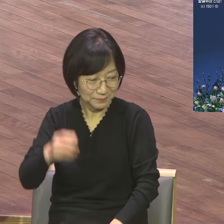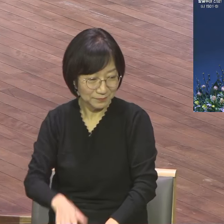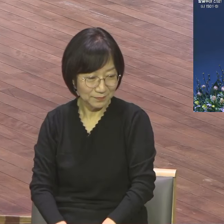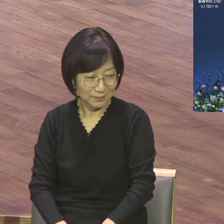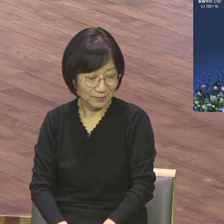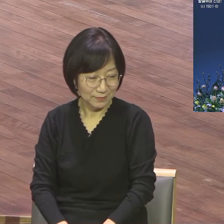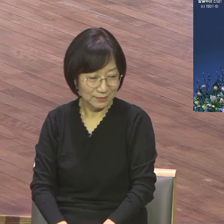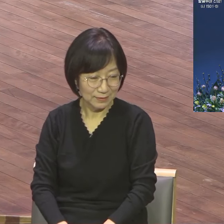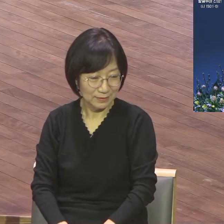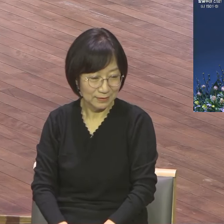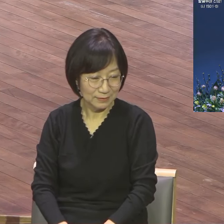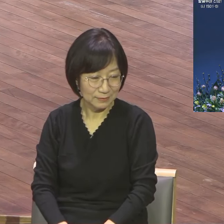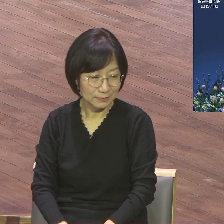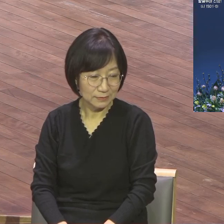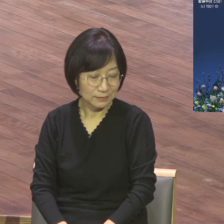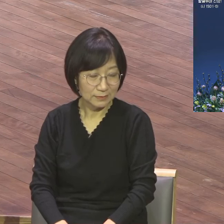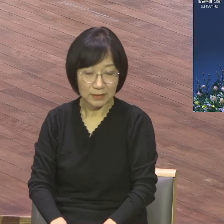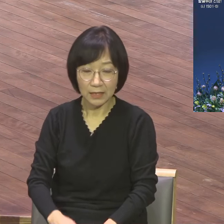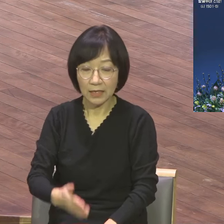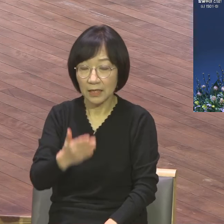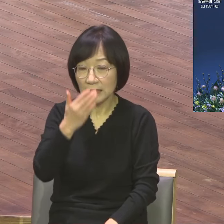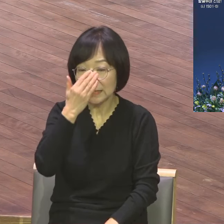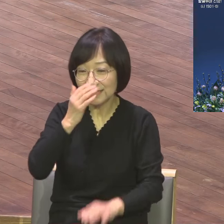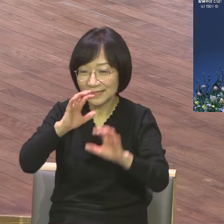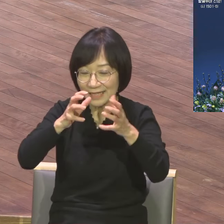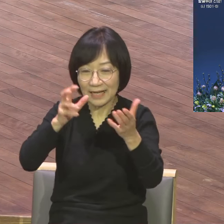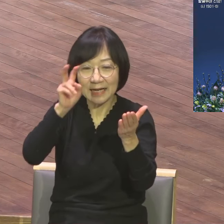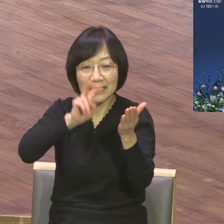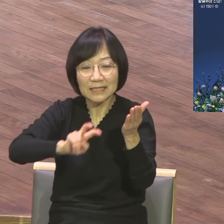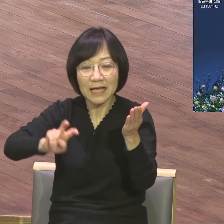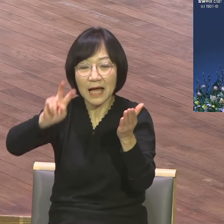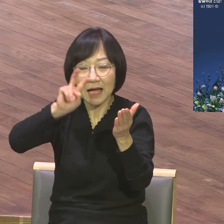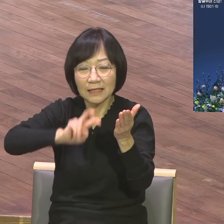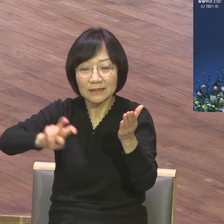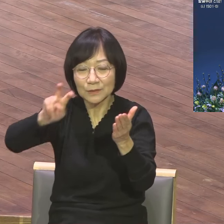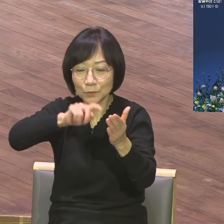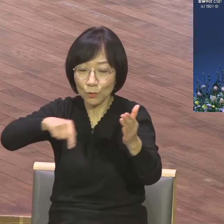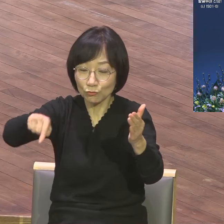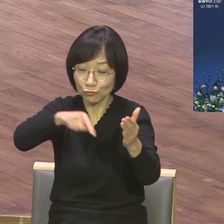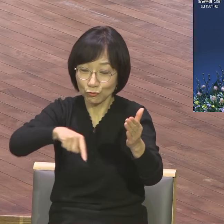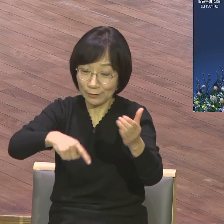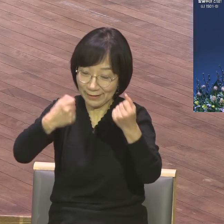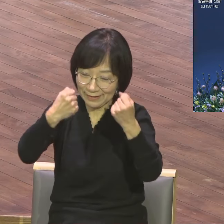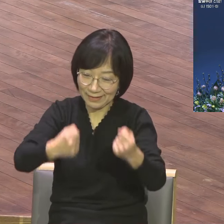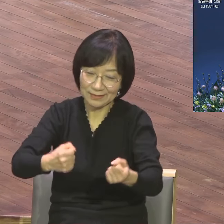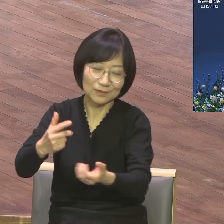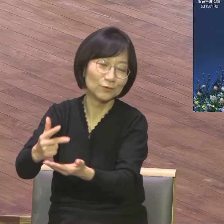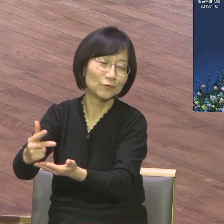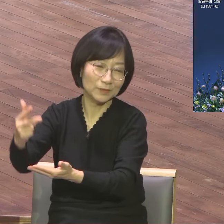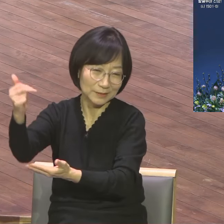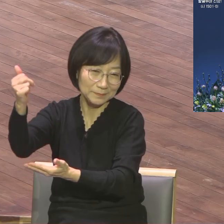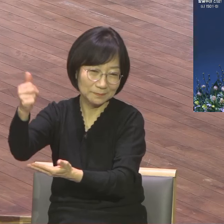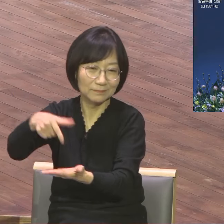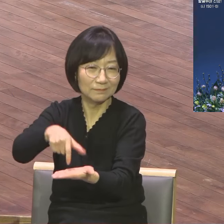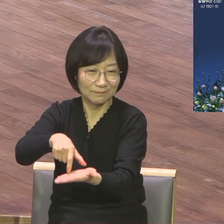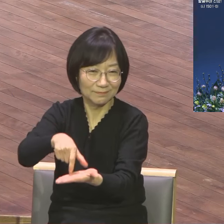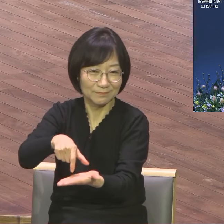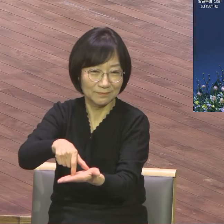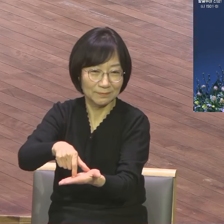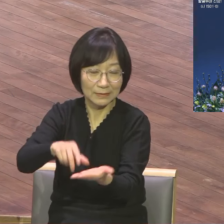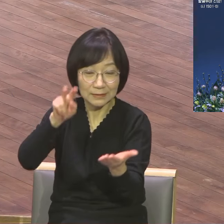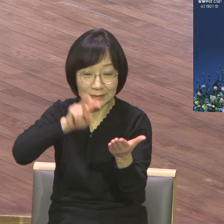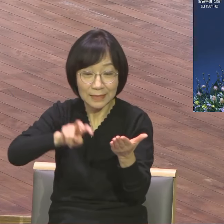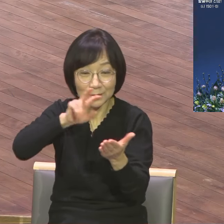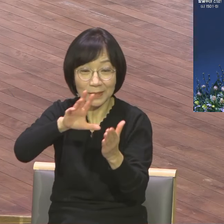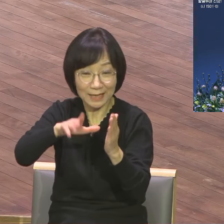이스라엘의 찬송 중에 계시는 주여 주는 거룩하시나이다. 찬송 중에 계시는 찬송 중에